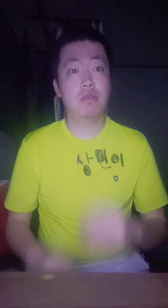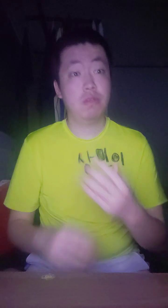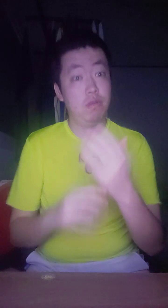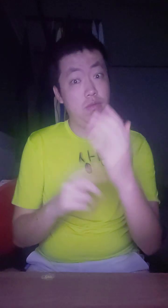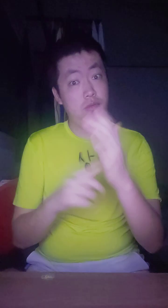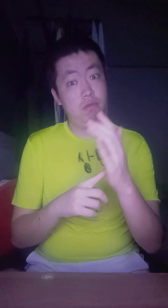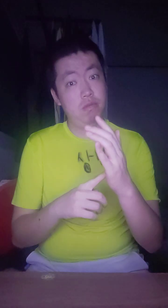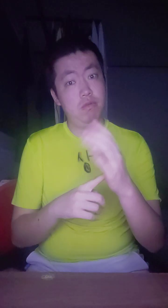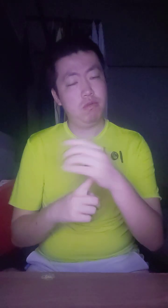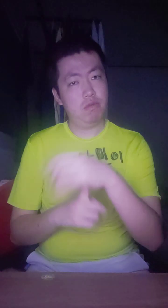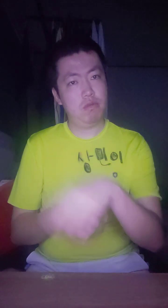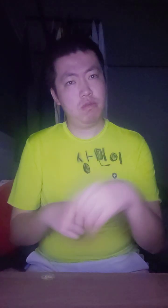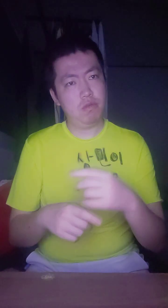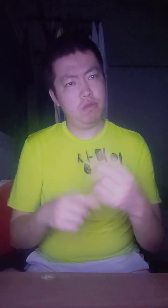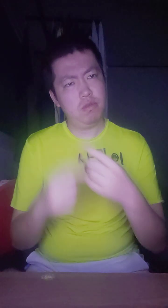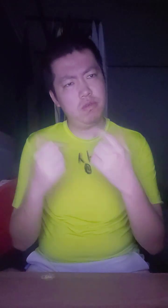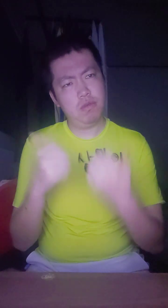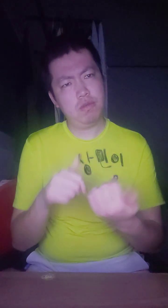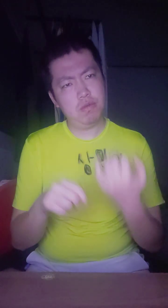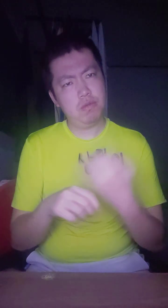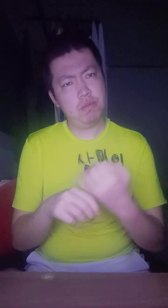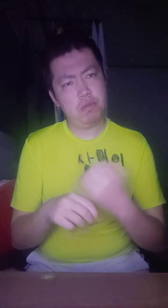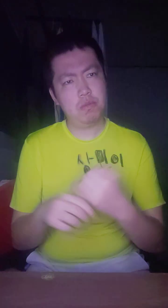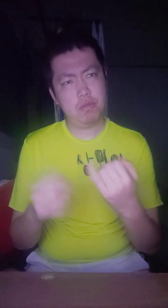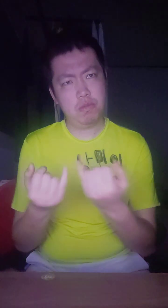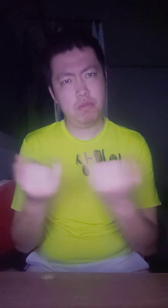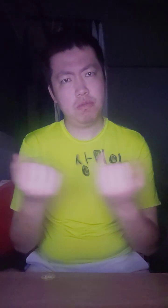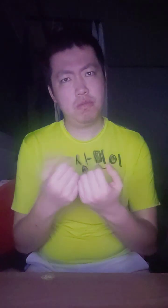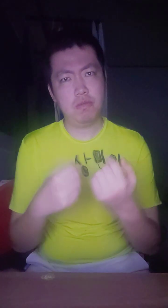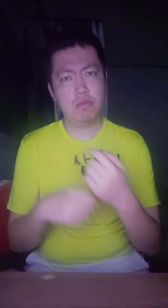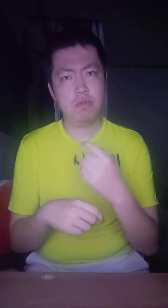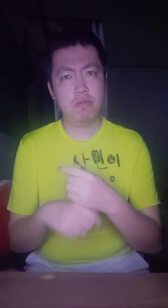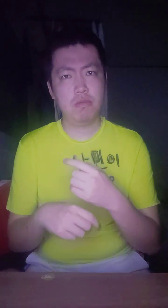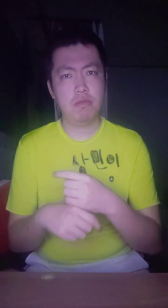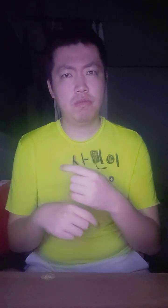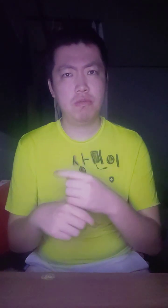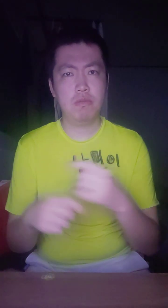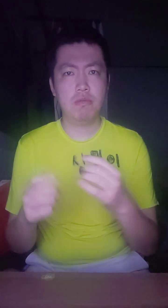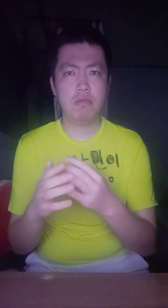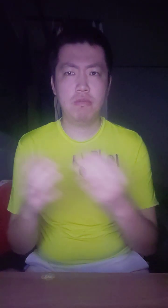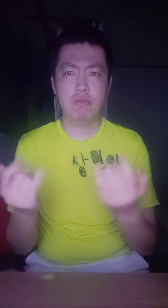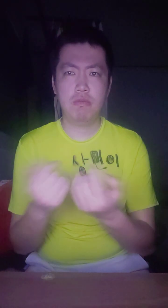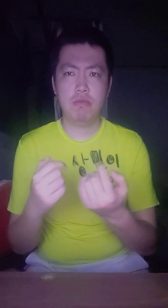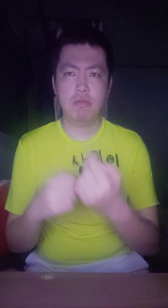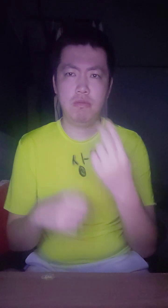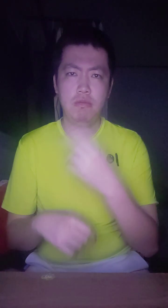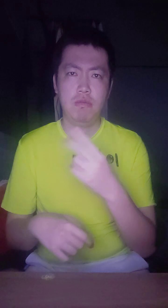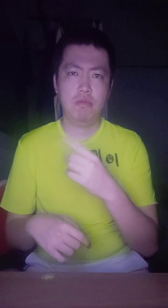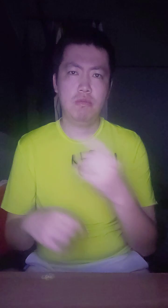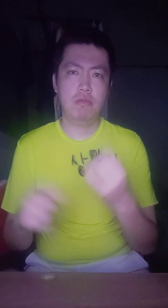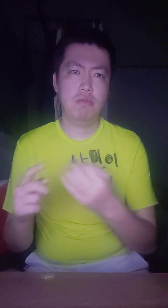발견하자마자 자신도 기절을 하고 한번 긴급한 상황이니까 어떻게 해야겠다 싶어서 일단 정신